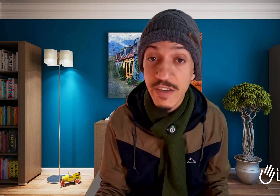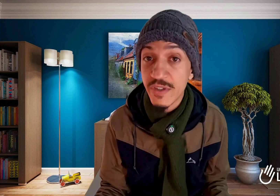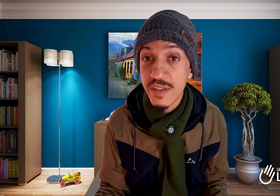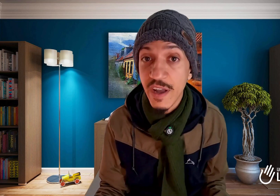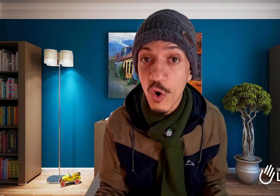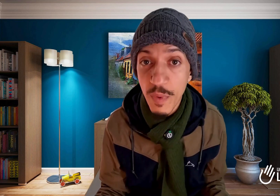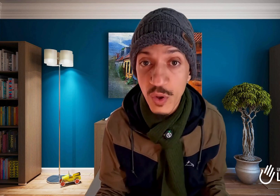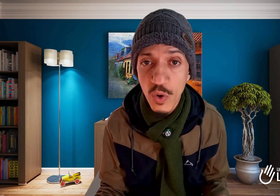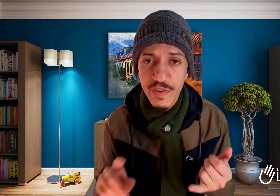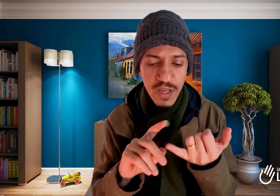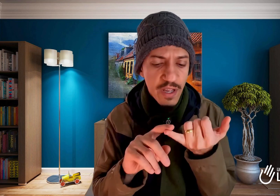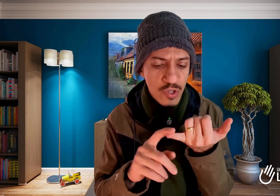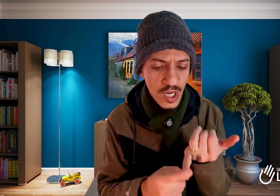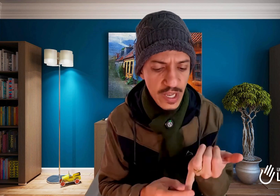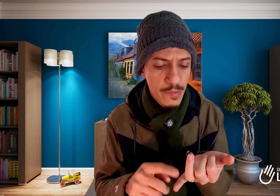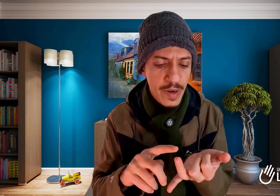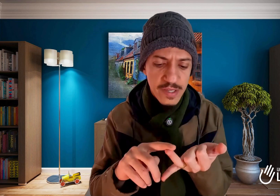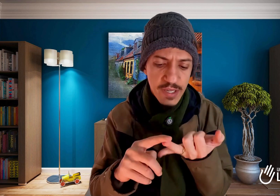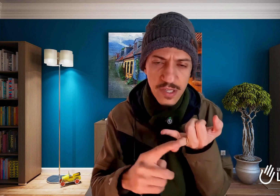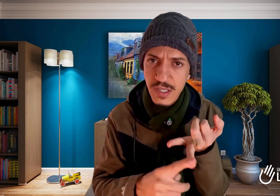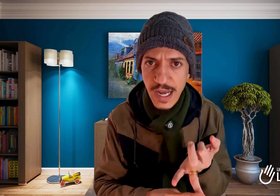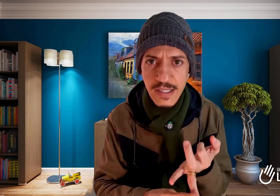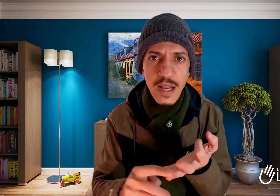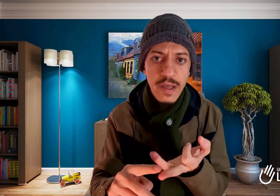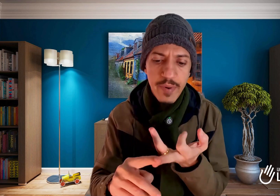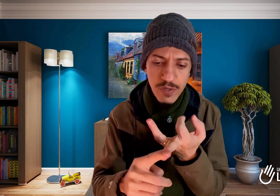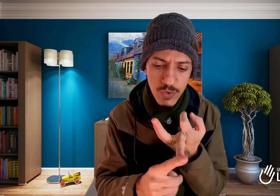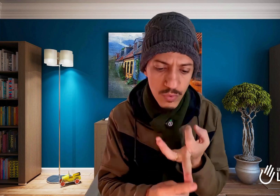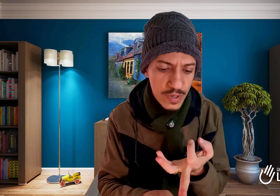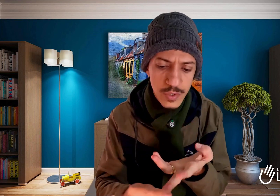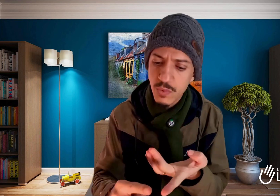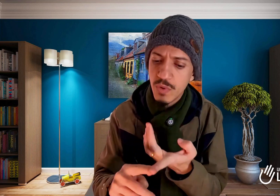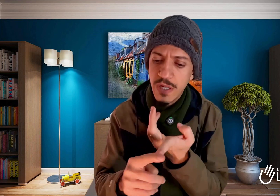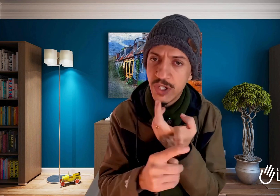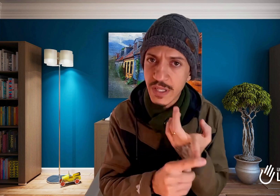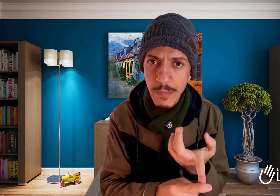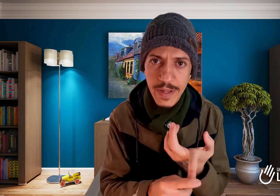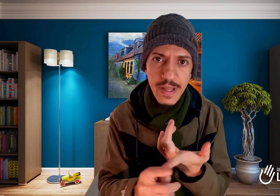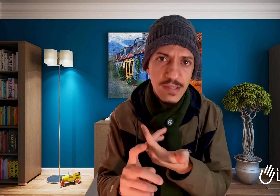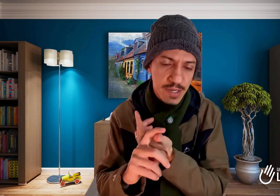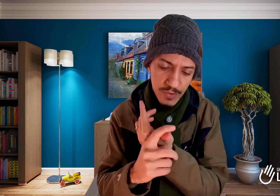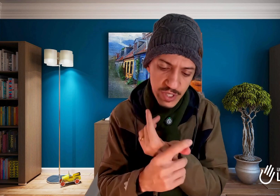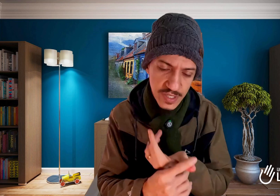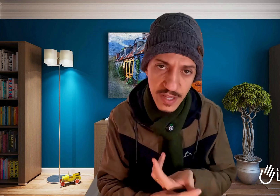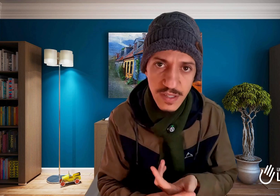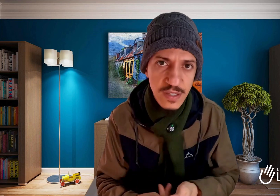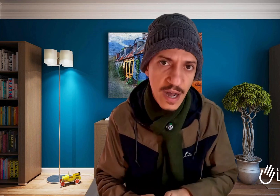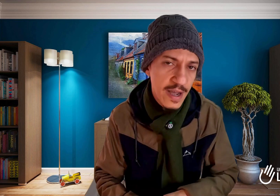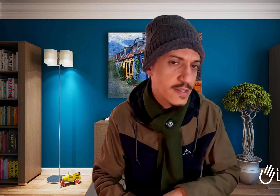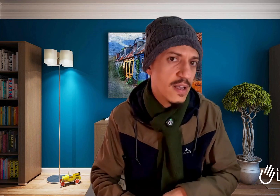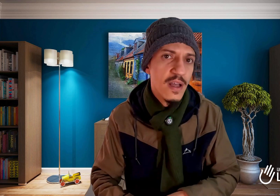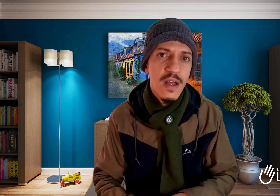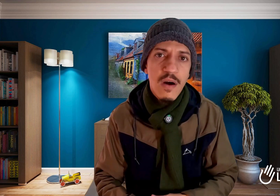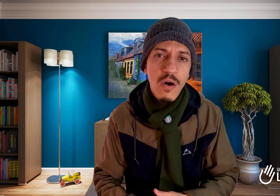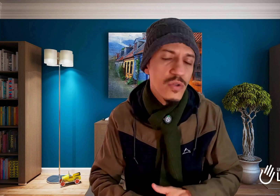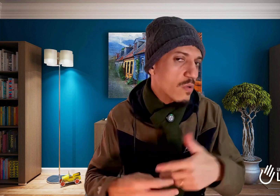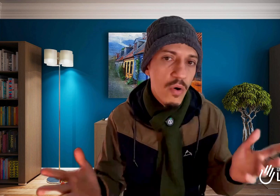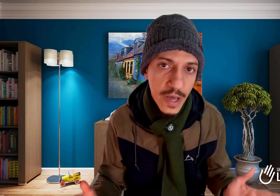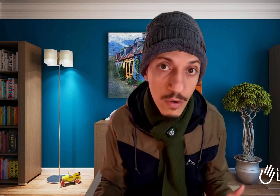tem alguma dúvida de Libras, de sinais da Libras, de cultura surda, de interpretação, de escrita de sinais ou de qualquer outra